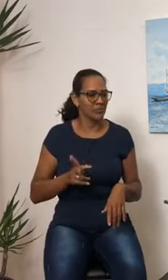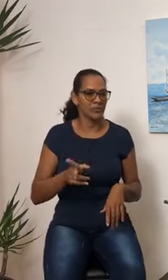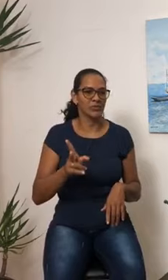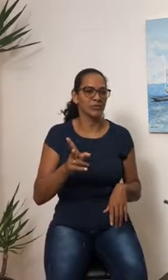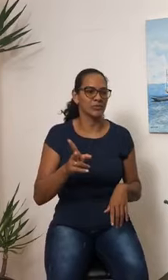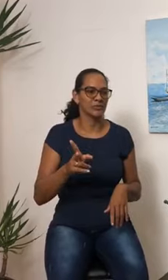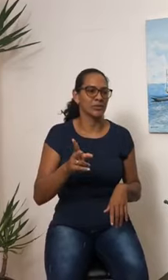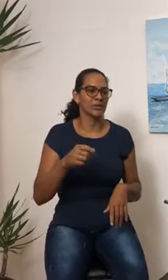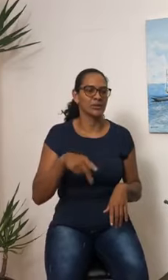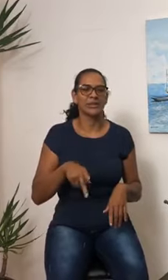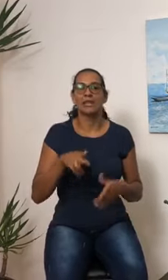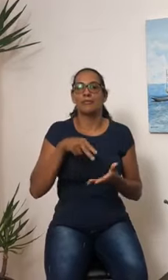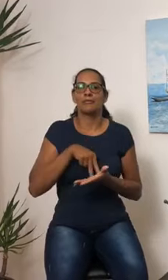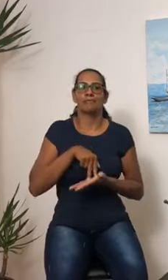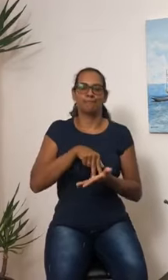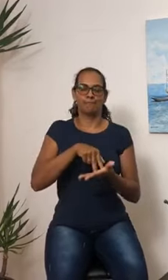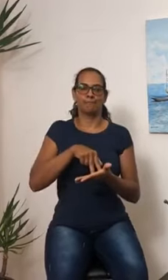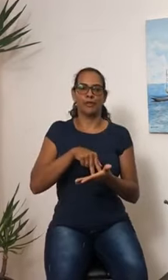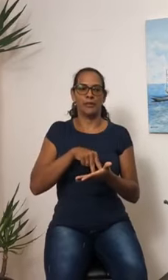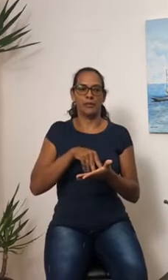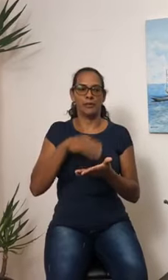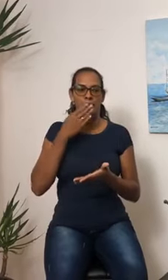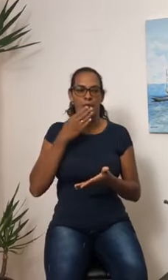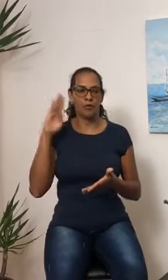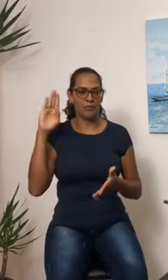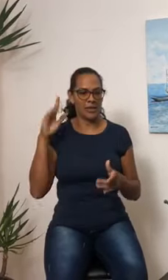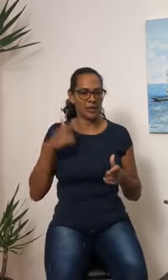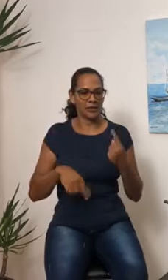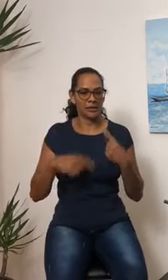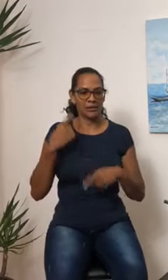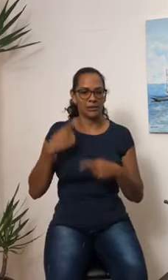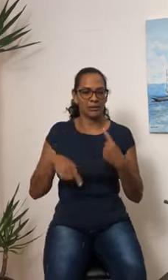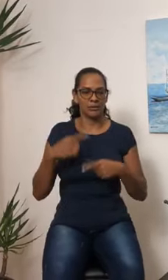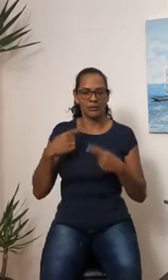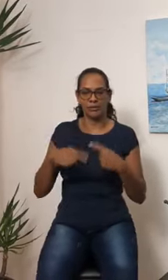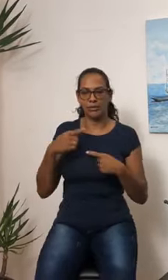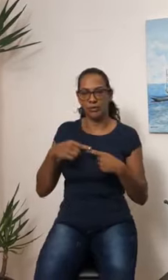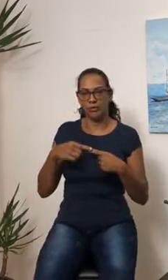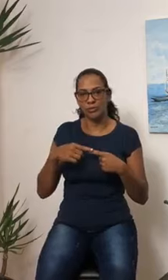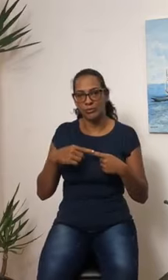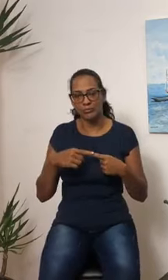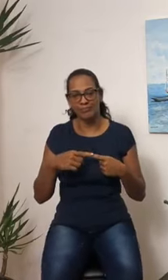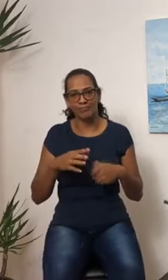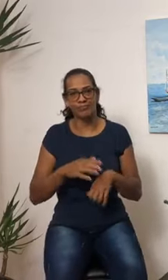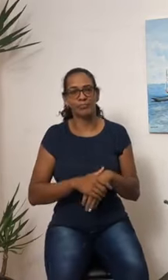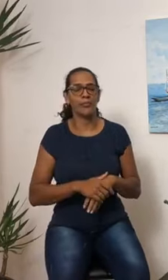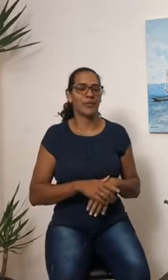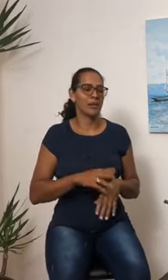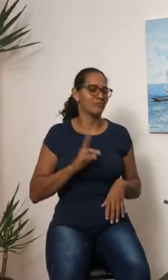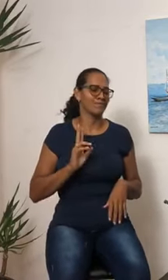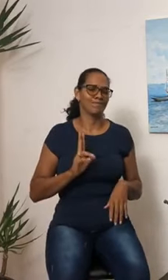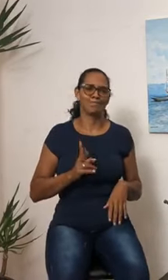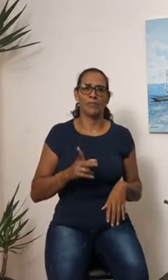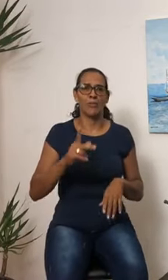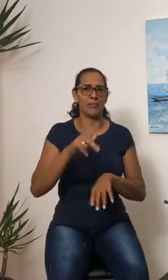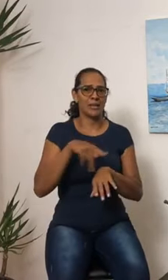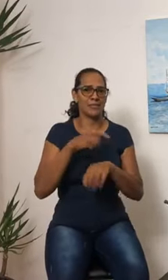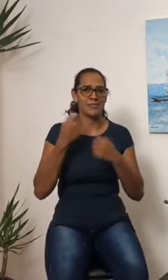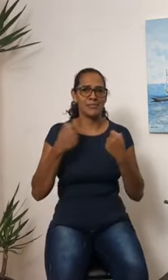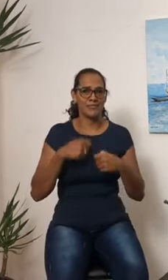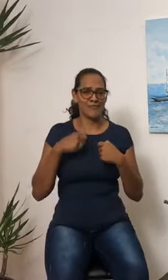vocês são firmes nesse propósito de discutir, e respirar uma política decente. Isso realmente é o o